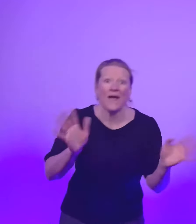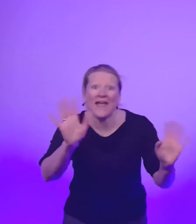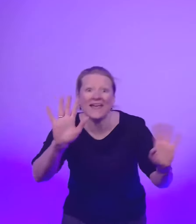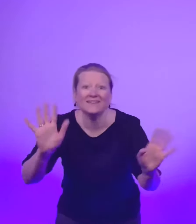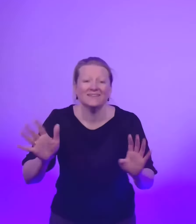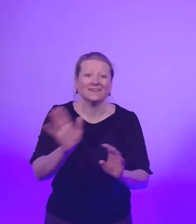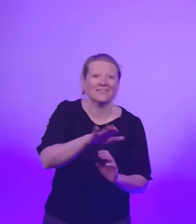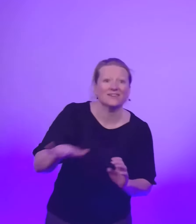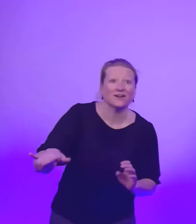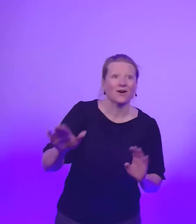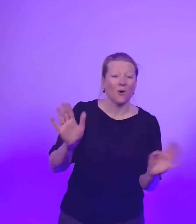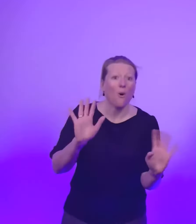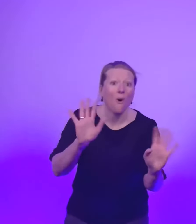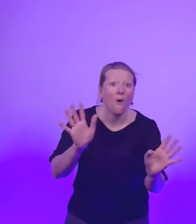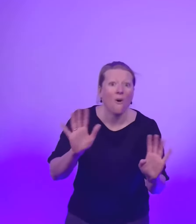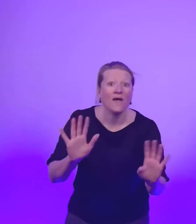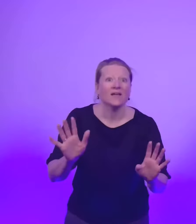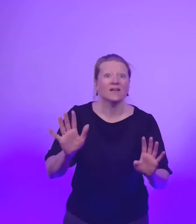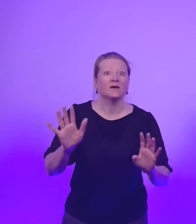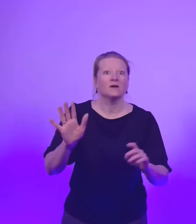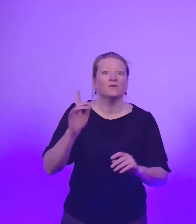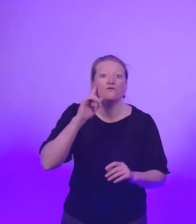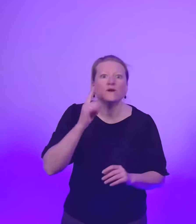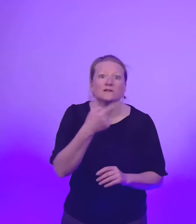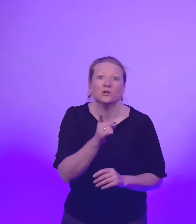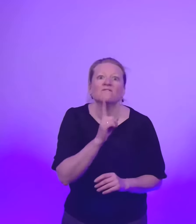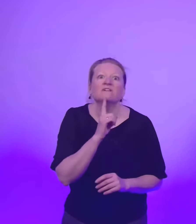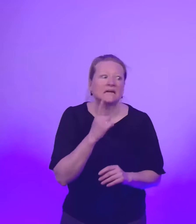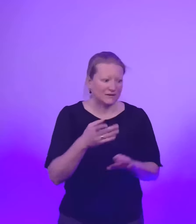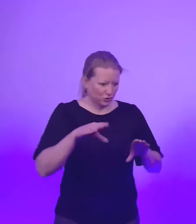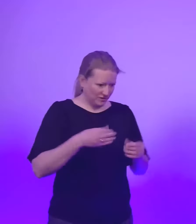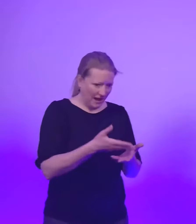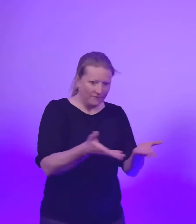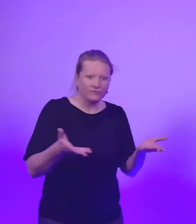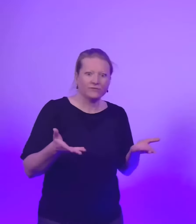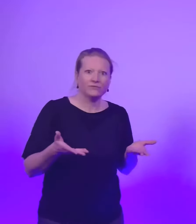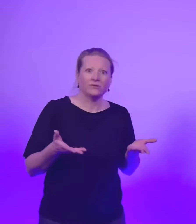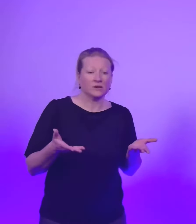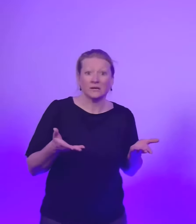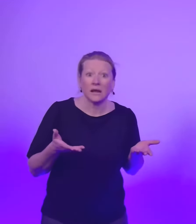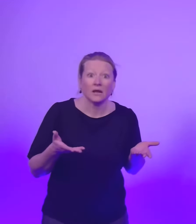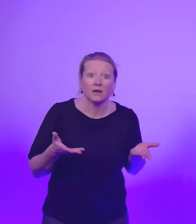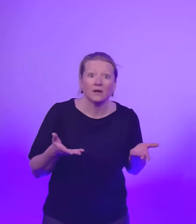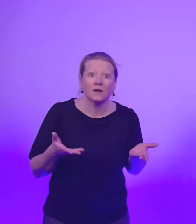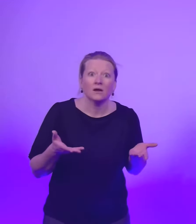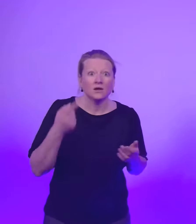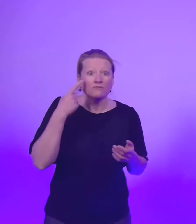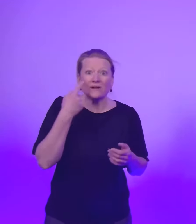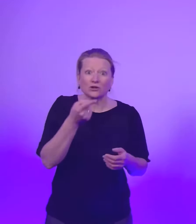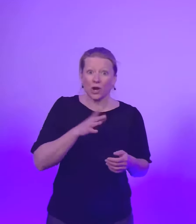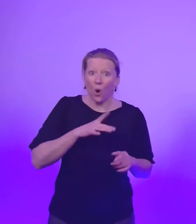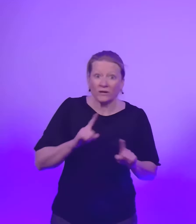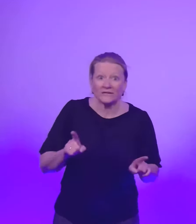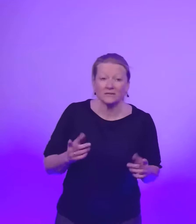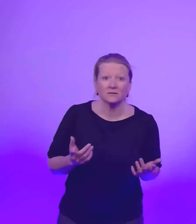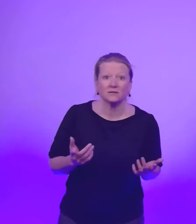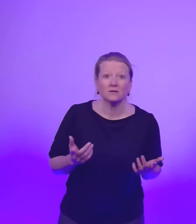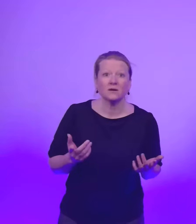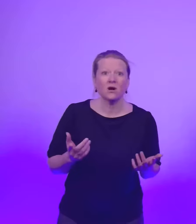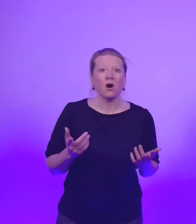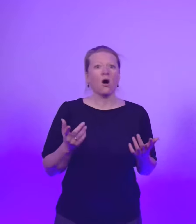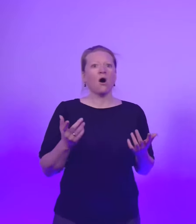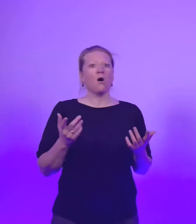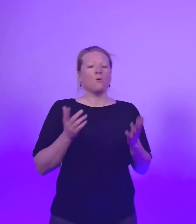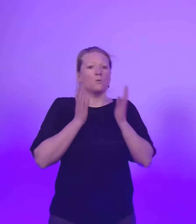kids, hoi! Weten jullie wie dit heeft gedaan? Nee? Jullie ook niet? Oh, nee.